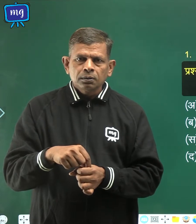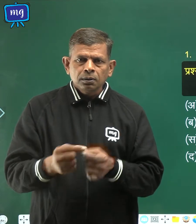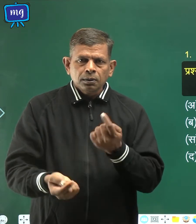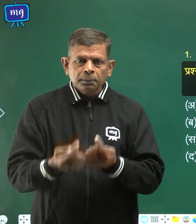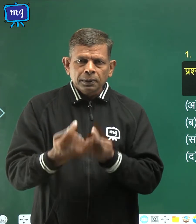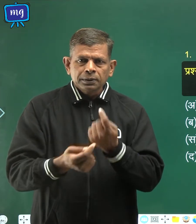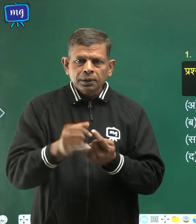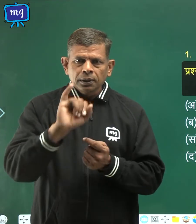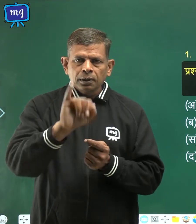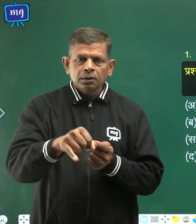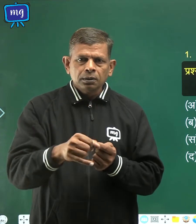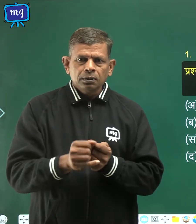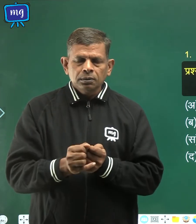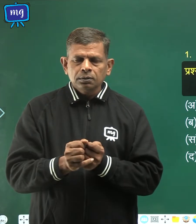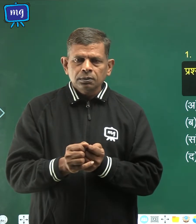फसल है।